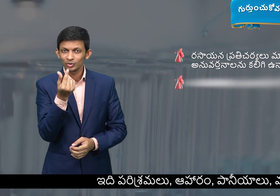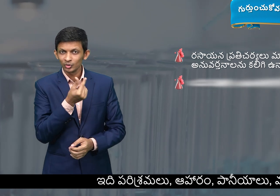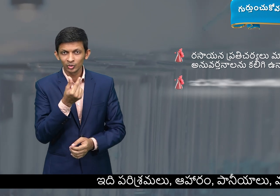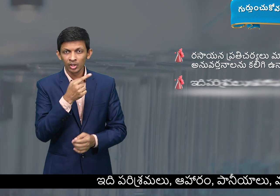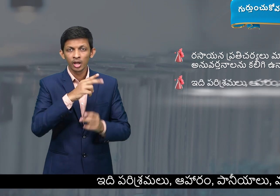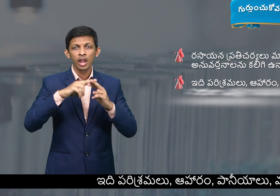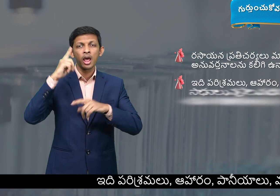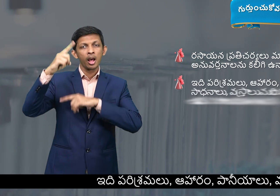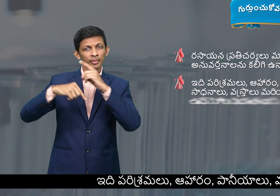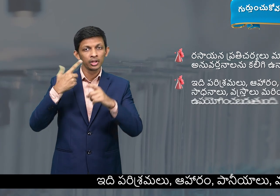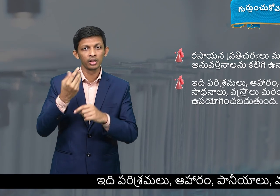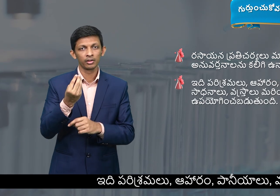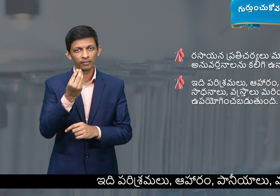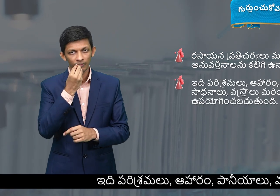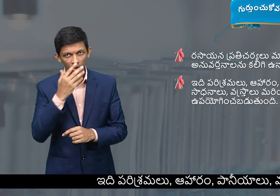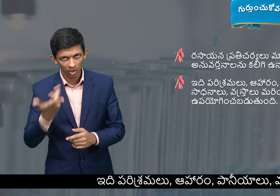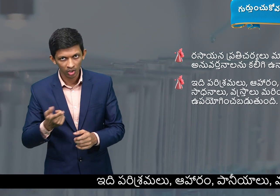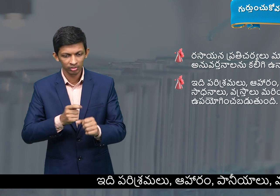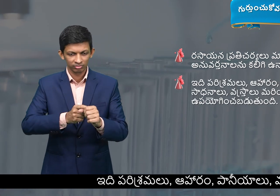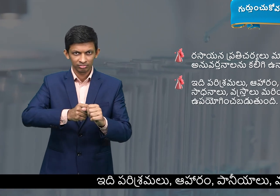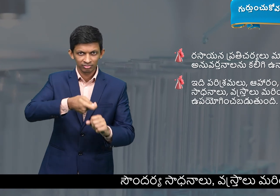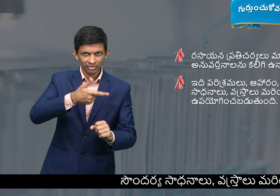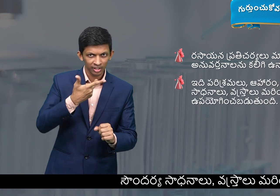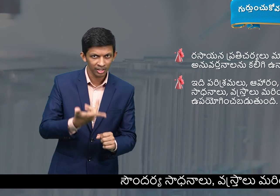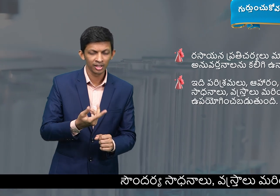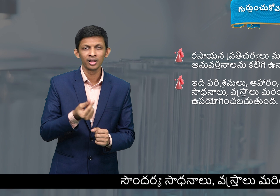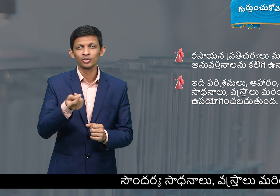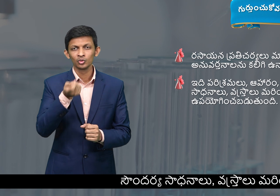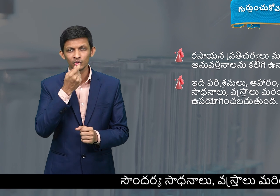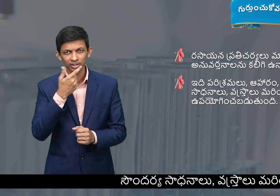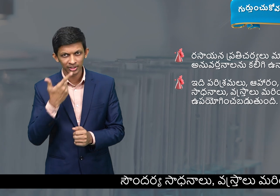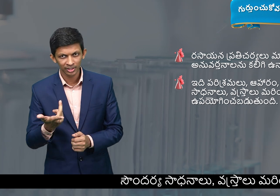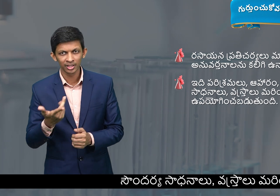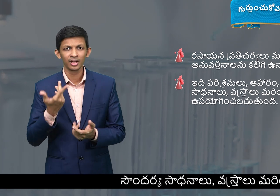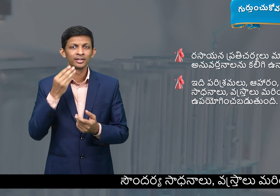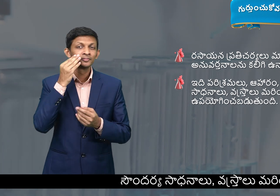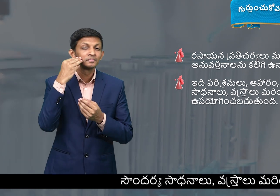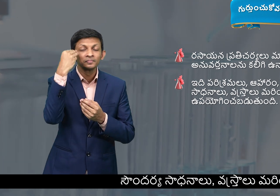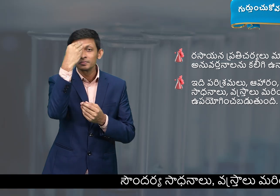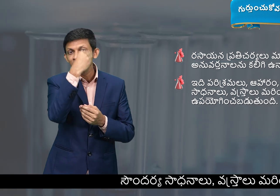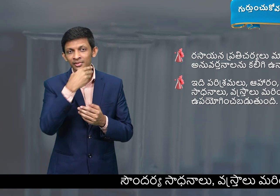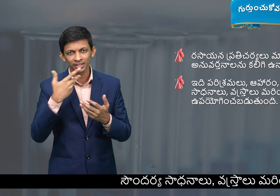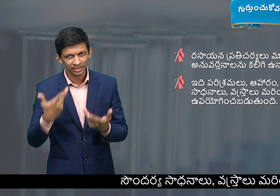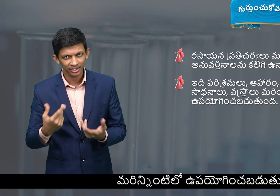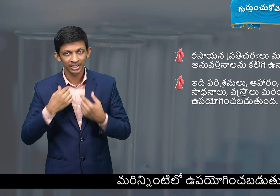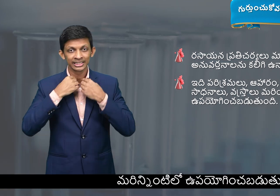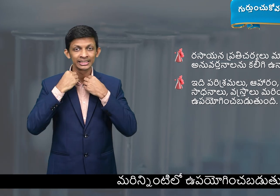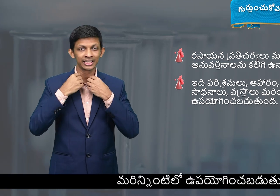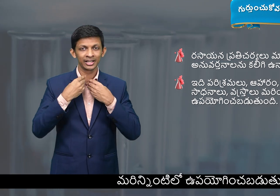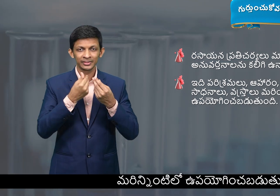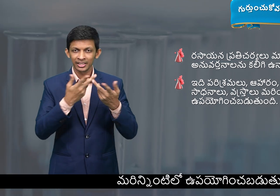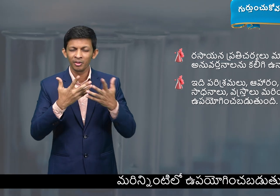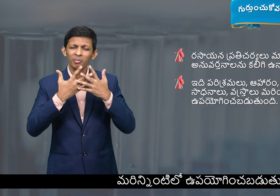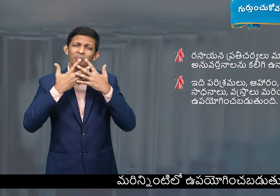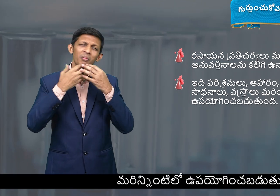ఇది పరిశ్రమలు, ఆహారం, పానీయాలు, మందులు, సౌందర్య సాధనాలు, వస్త్రాలు మరియు